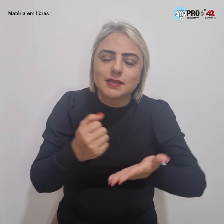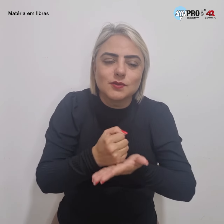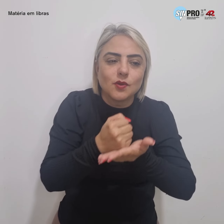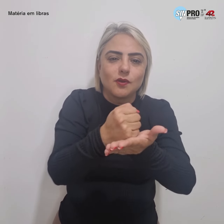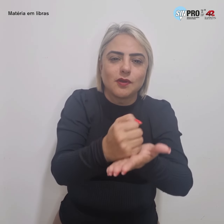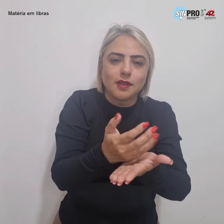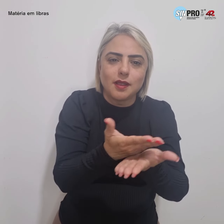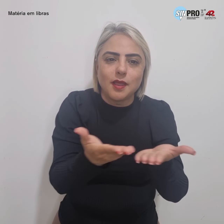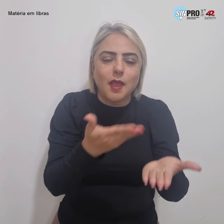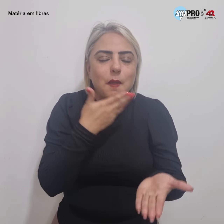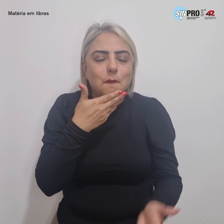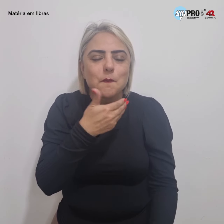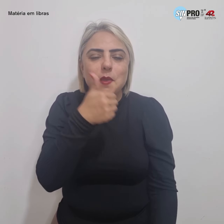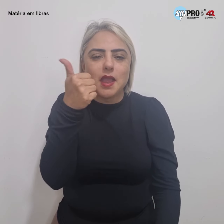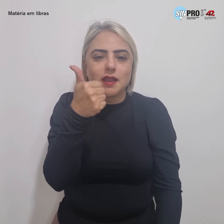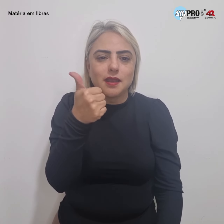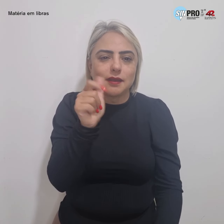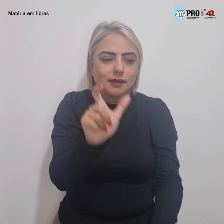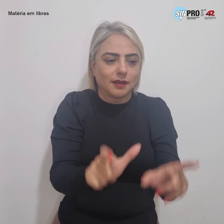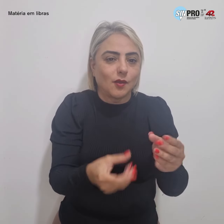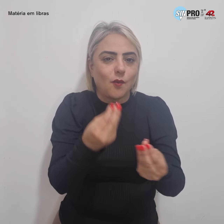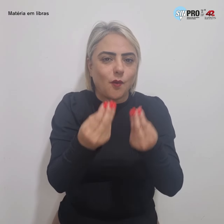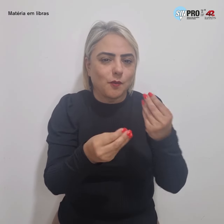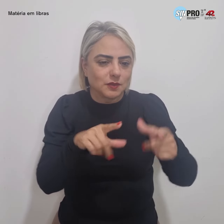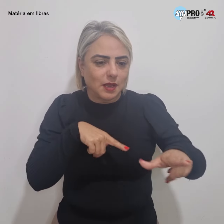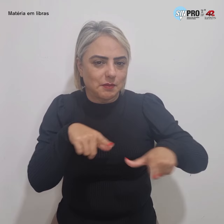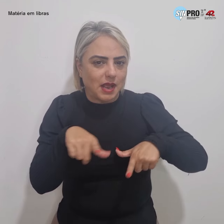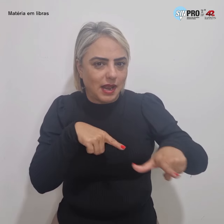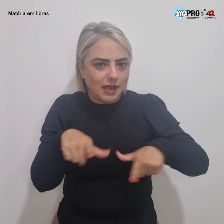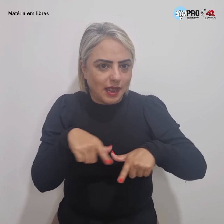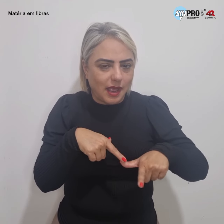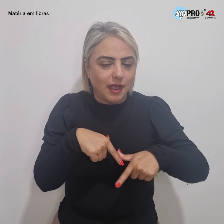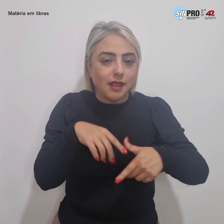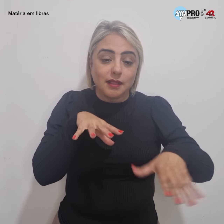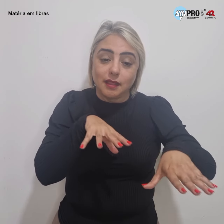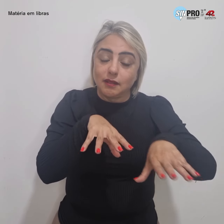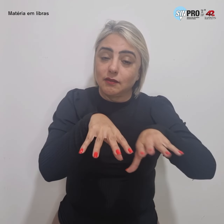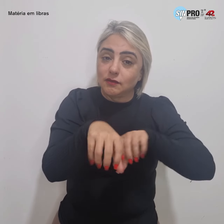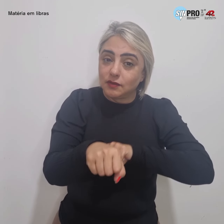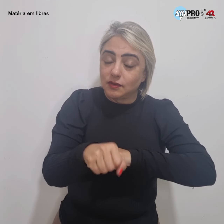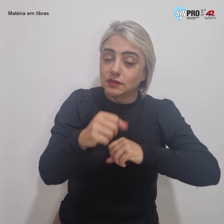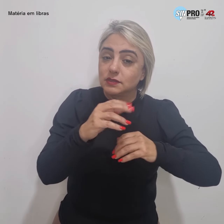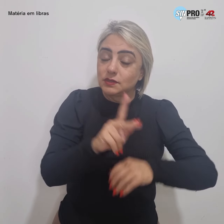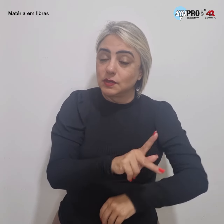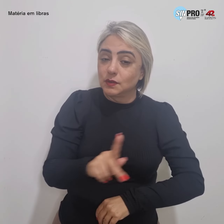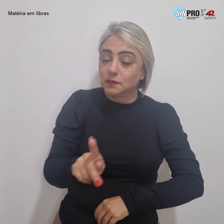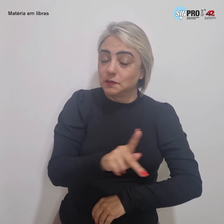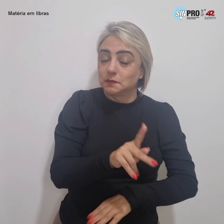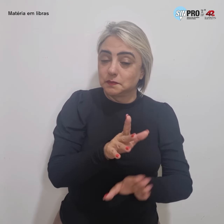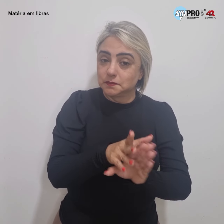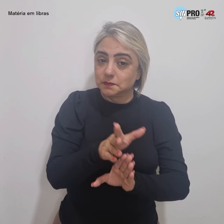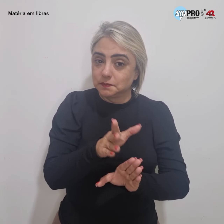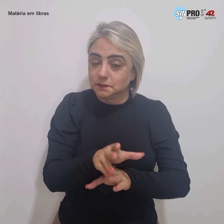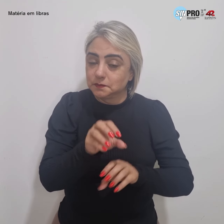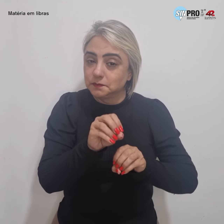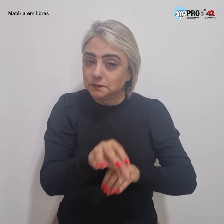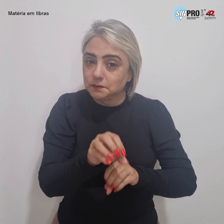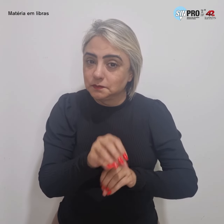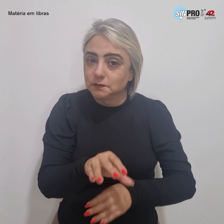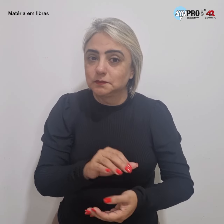oferecendo melhorias nas condições de trabalho, na formação de professores e orientadores educacionais,